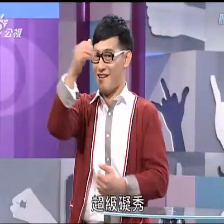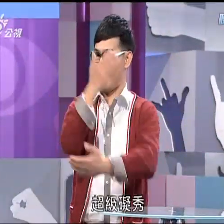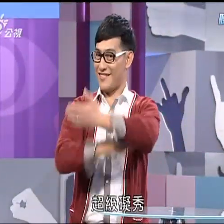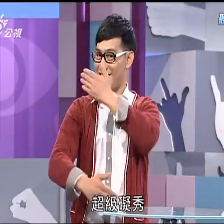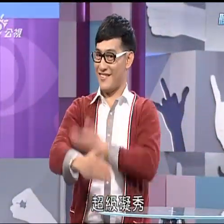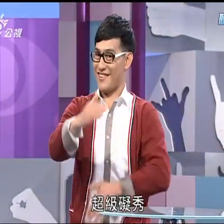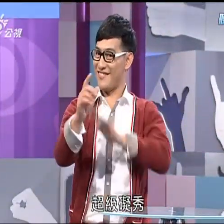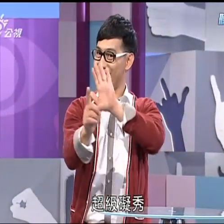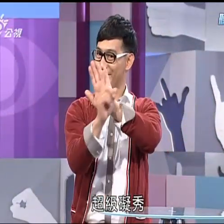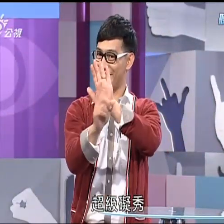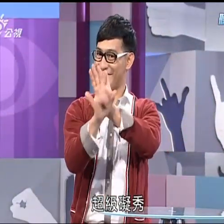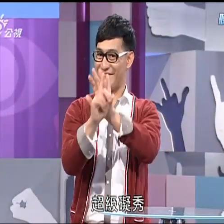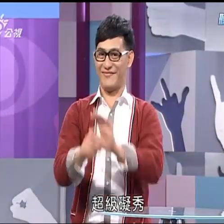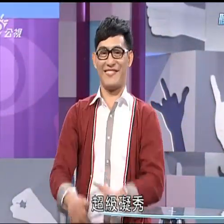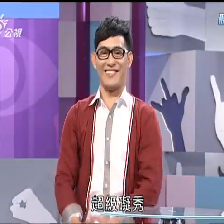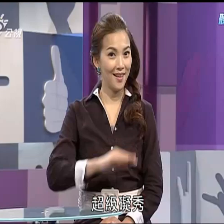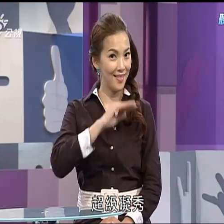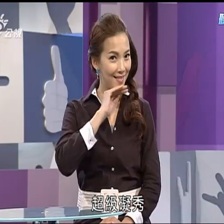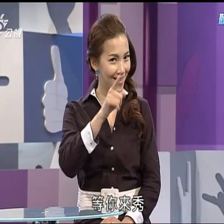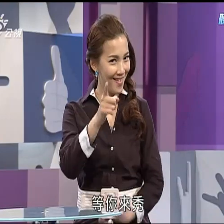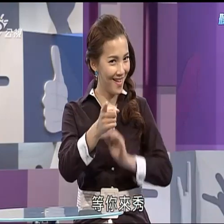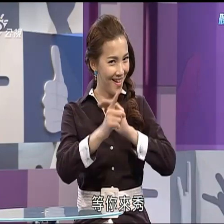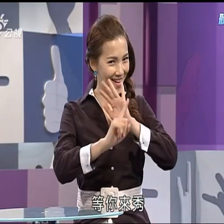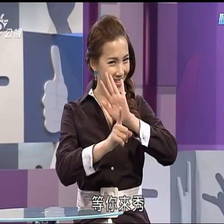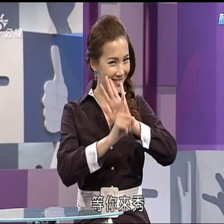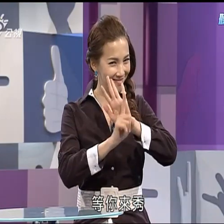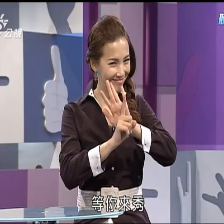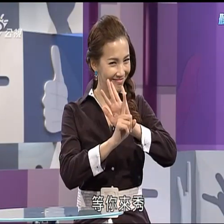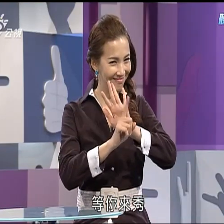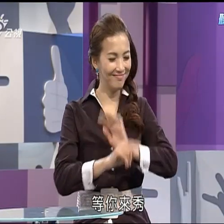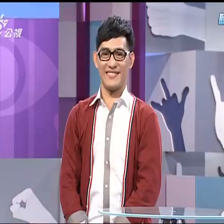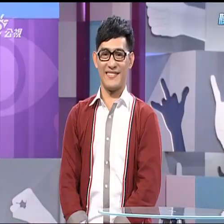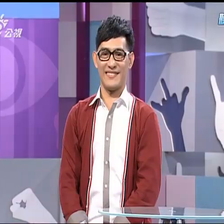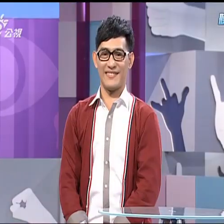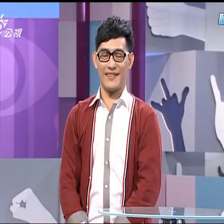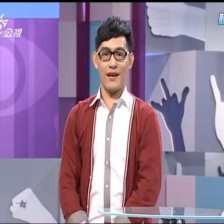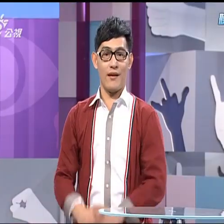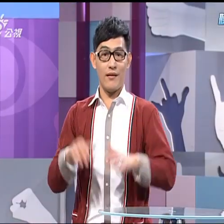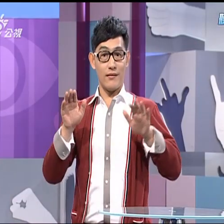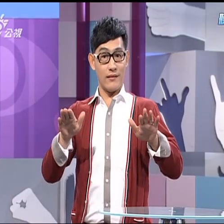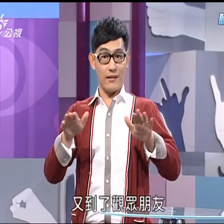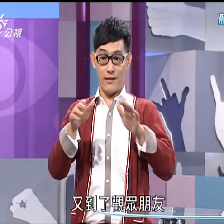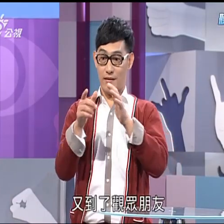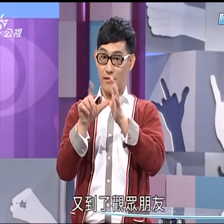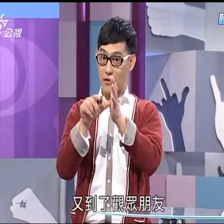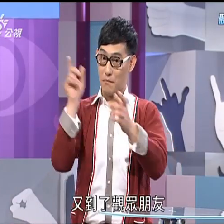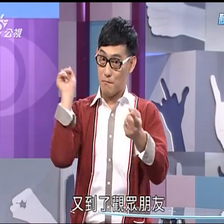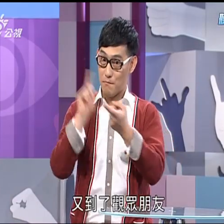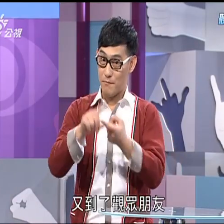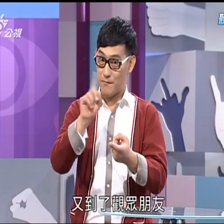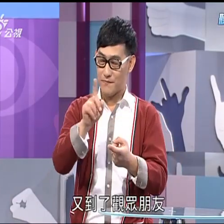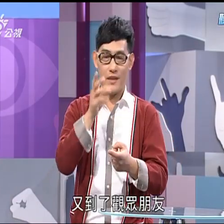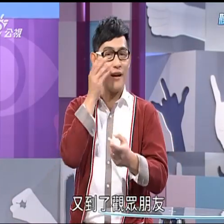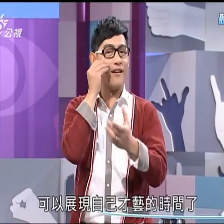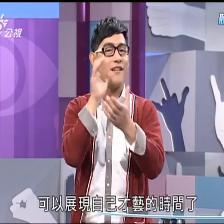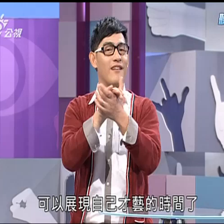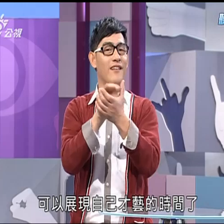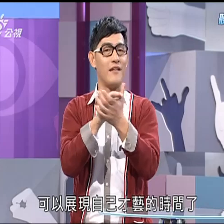超级爱秀， 等你来秀。 又到了观众朋友可以展现自